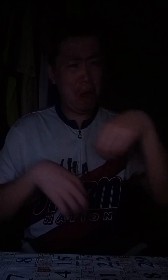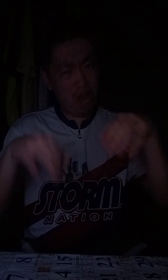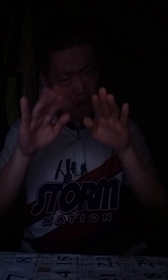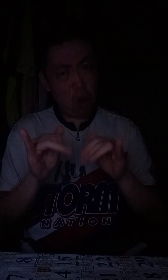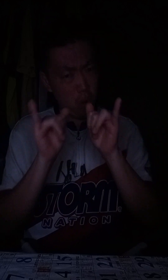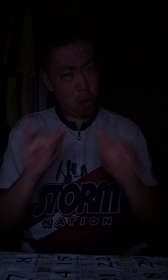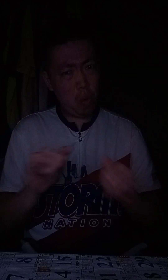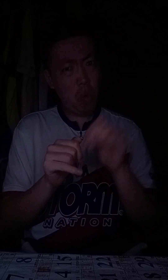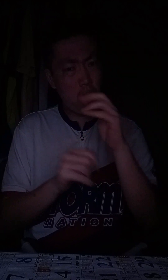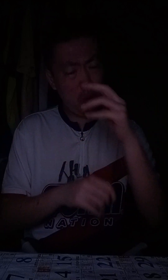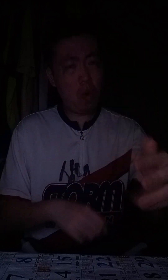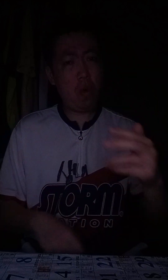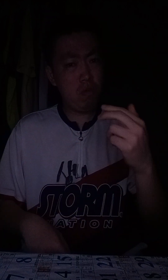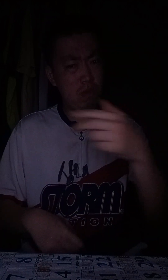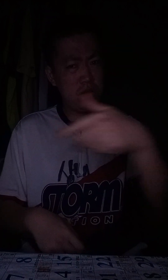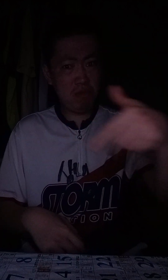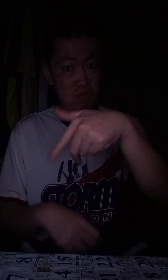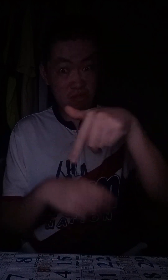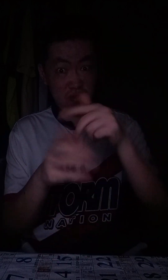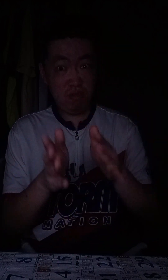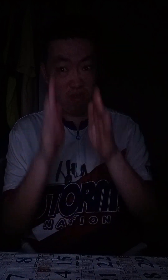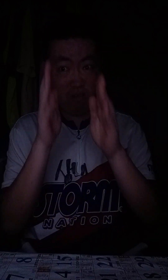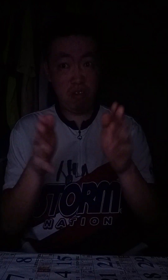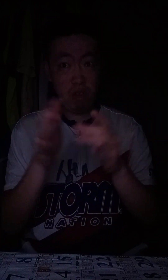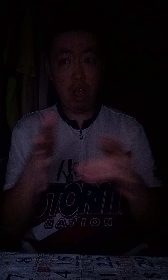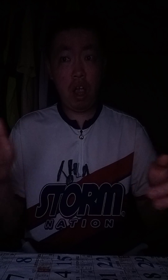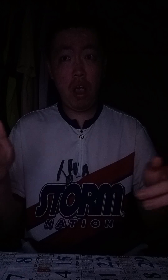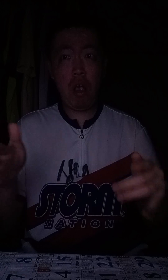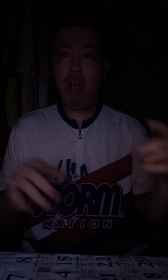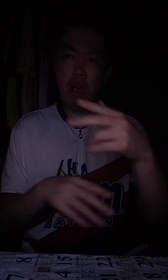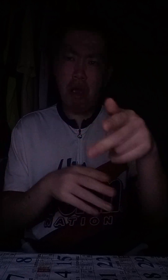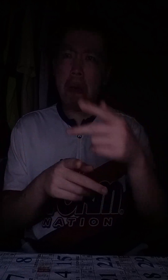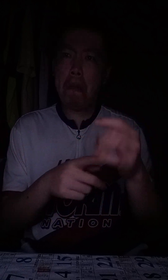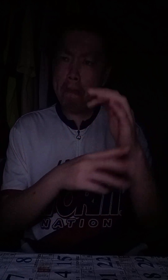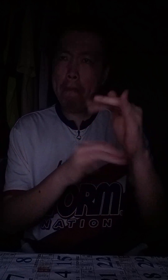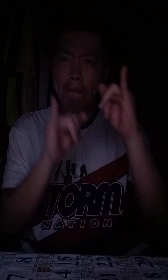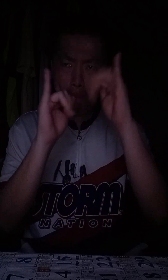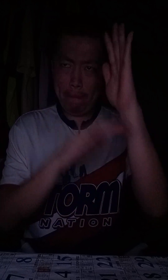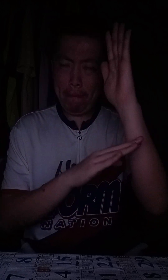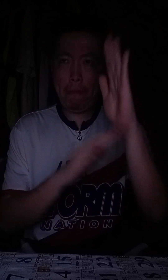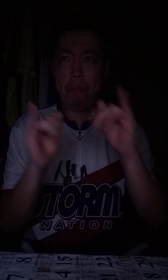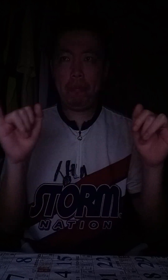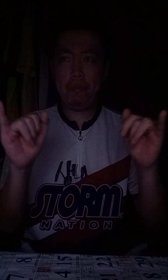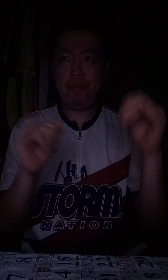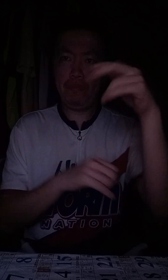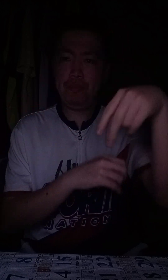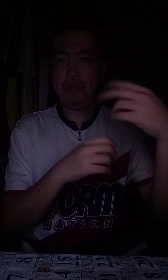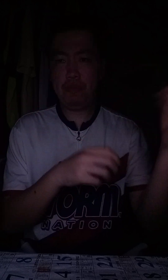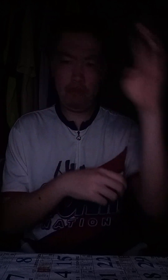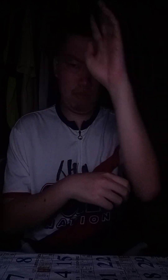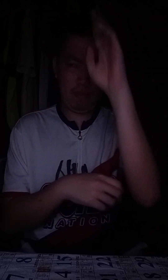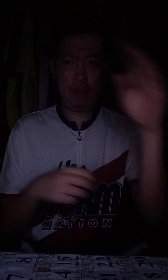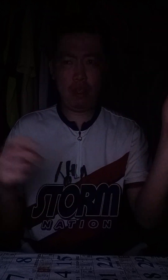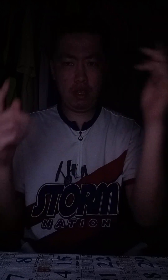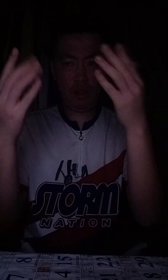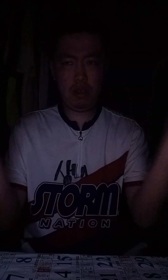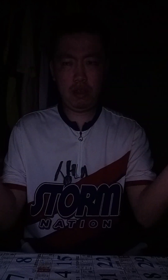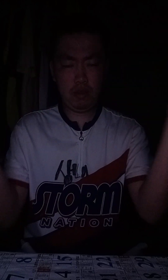있었고 버스는 그 횡단보도 바로 앞에 세워져 있었어요. 바로 구급차에 그 담요 같은